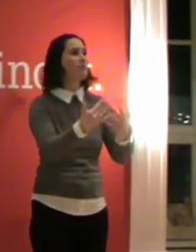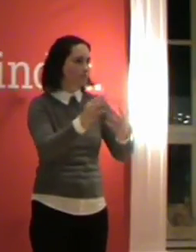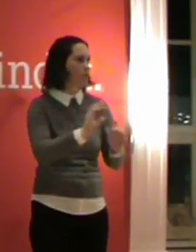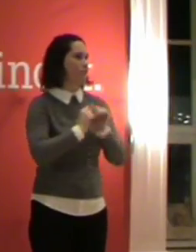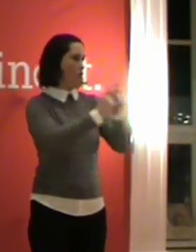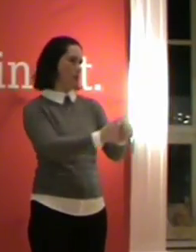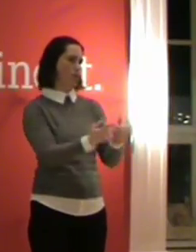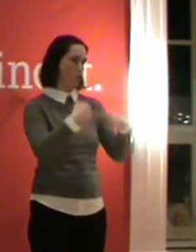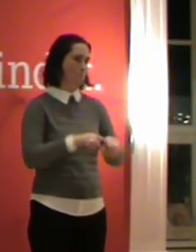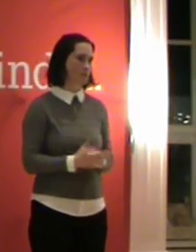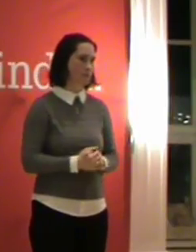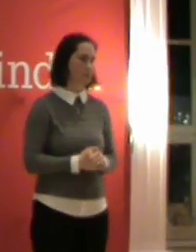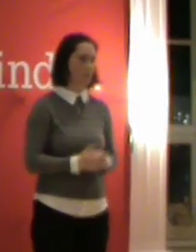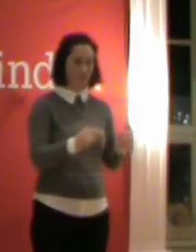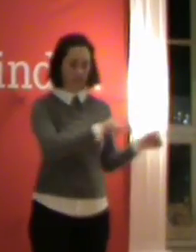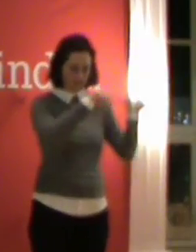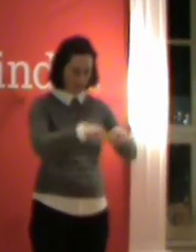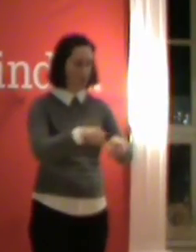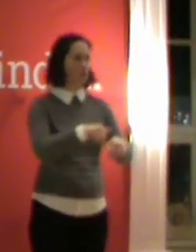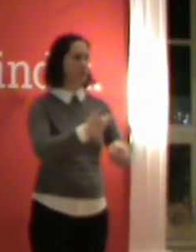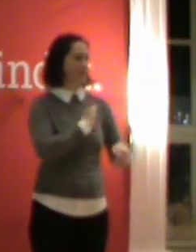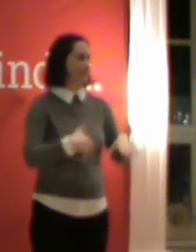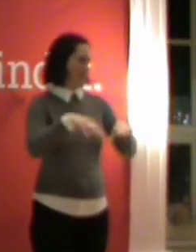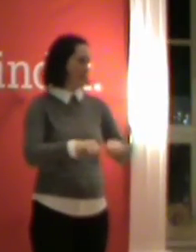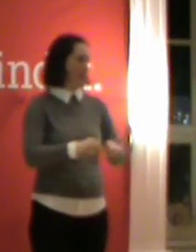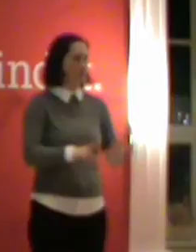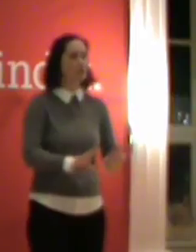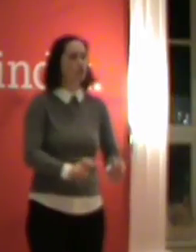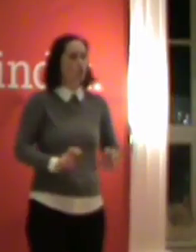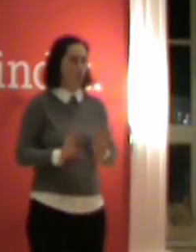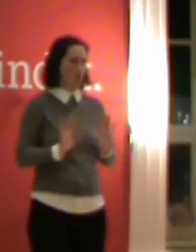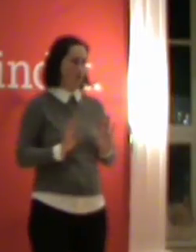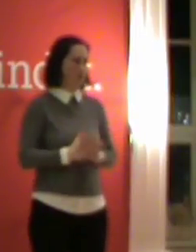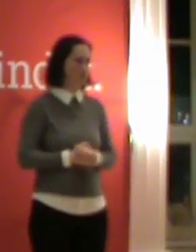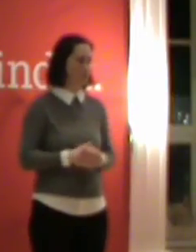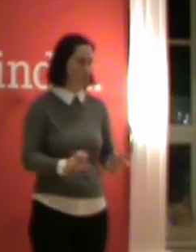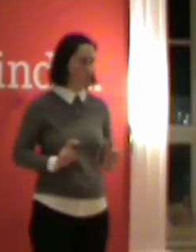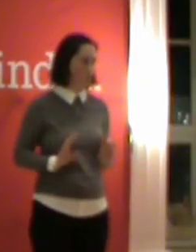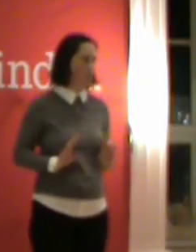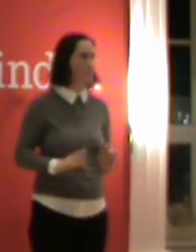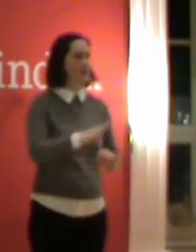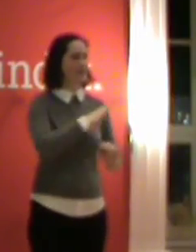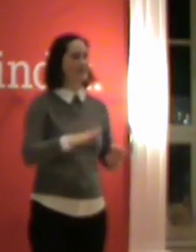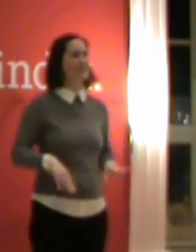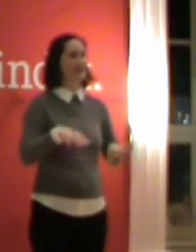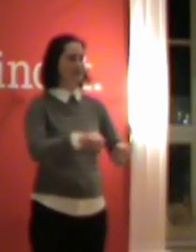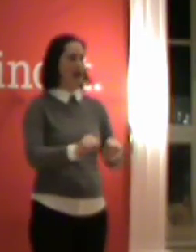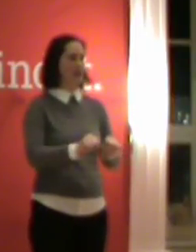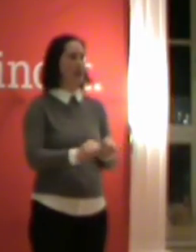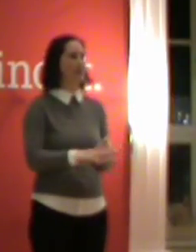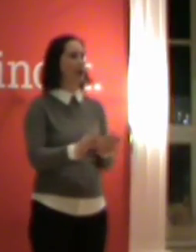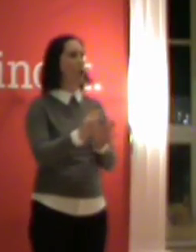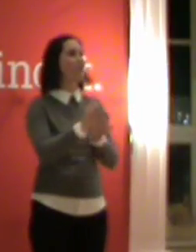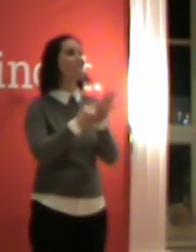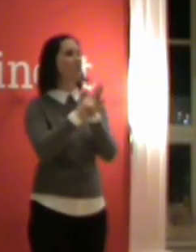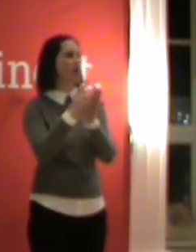kurzen Schlenker, das war doch Sachsen-Anhalt, ich bin da ein bisschen zurückhaltend, aber Sachsen-Anhalt spielt ja sonst häufig nur in Wahlkämpfen in Berlin eine